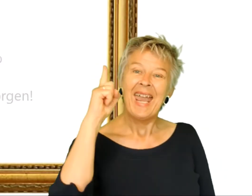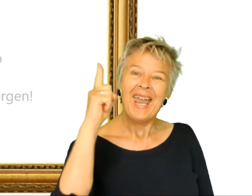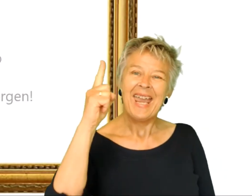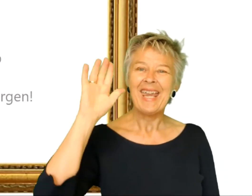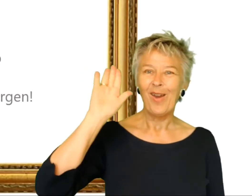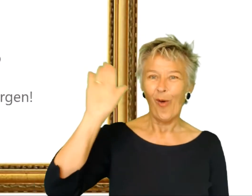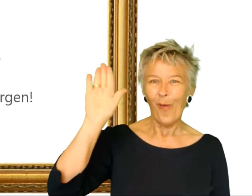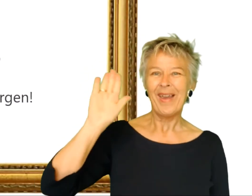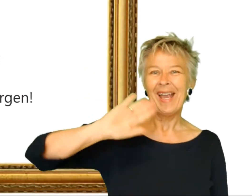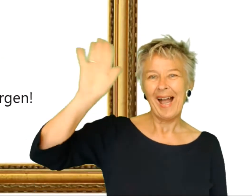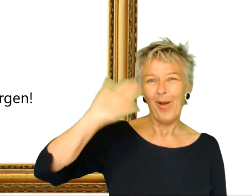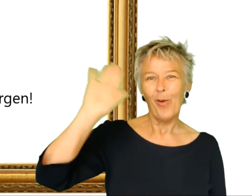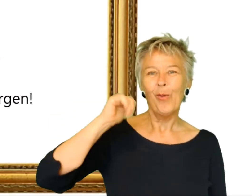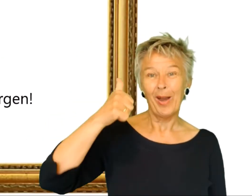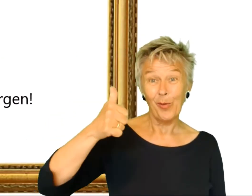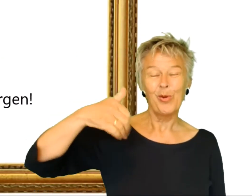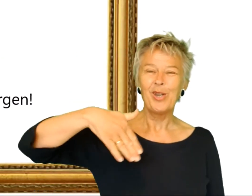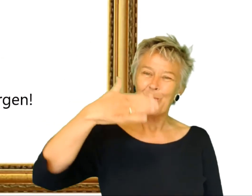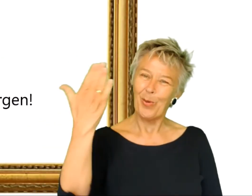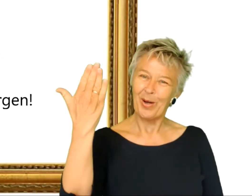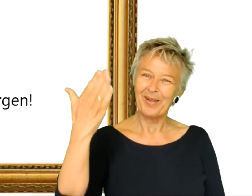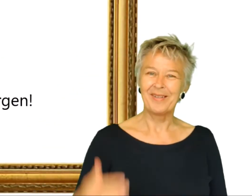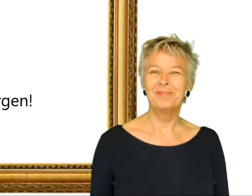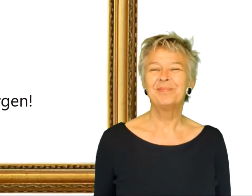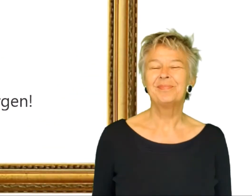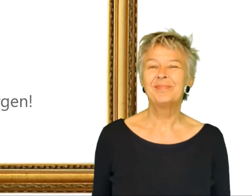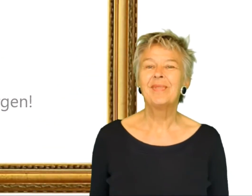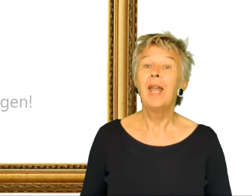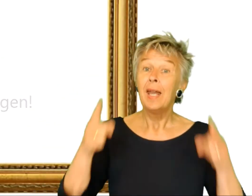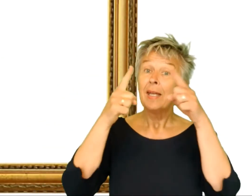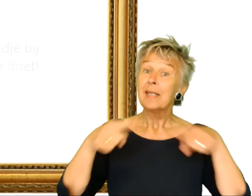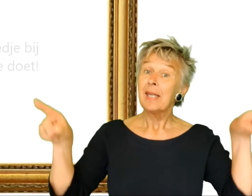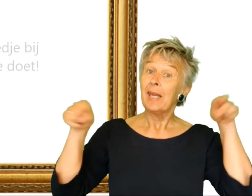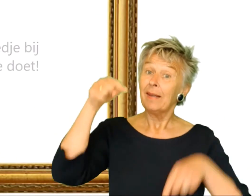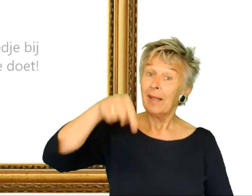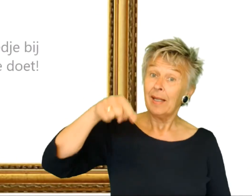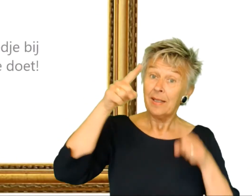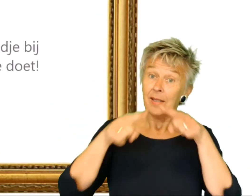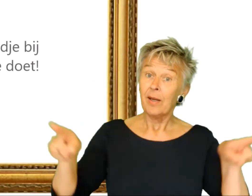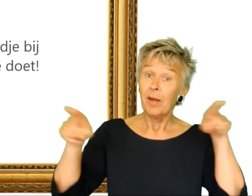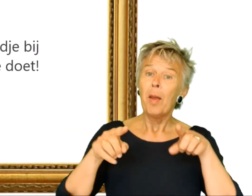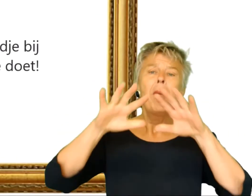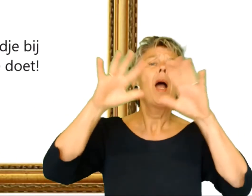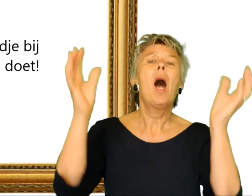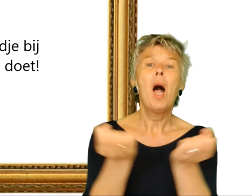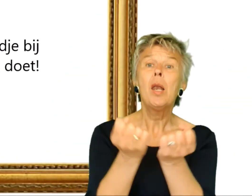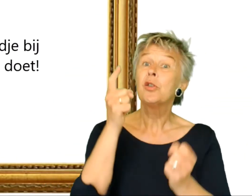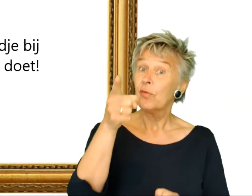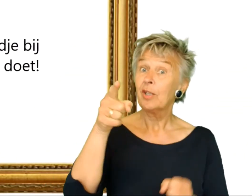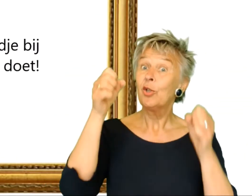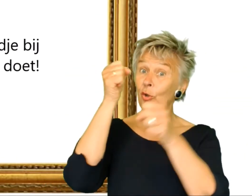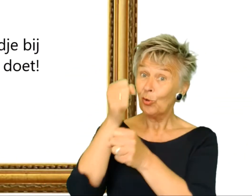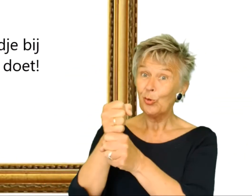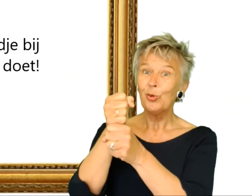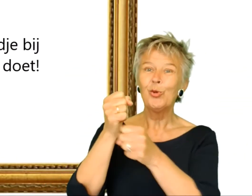Hey, hoi, hallo en goeiemorgen. Zing dit liedje bij alles wat je